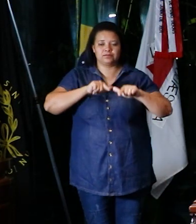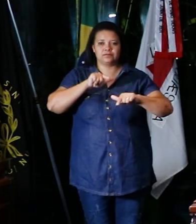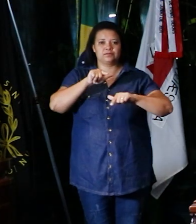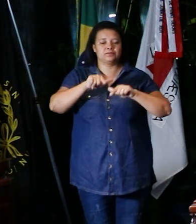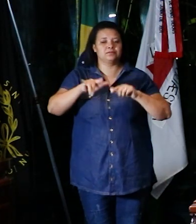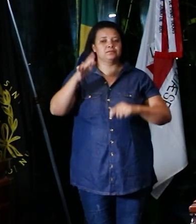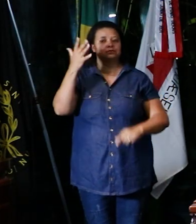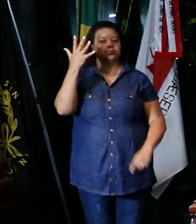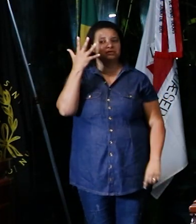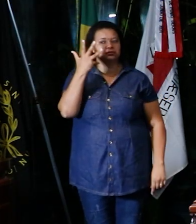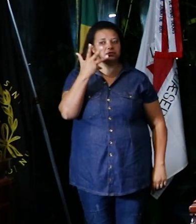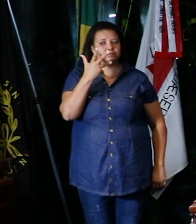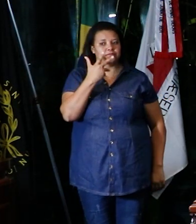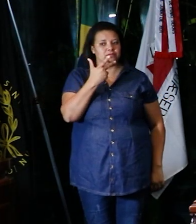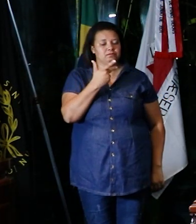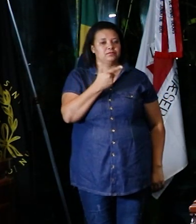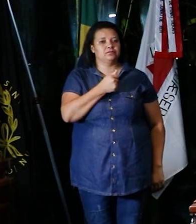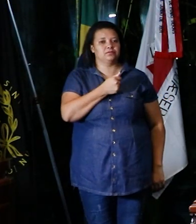extraordinária.